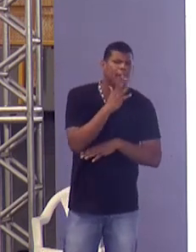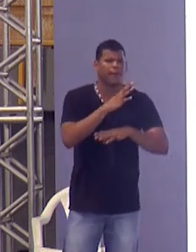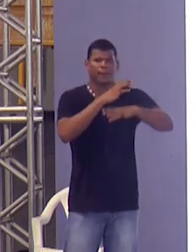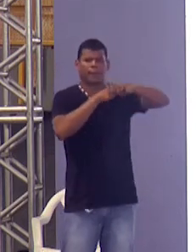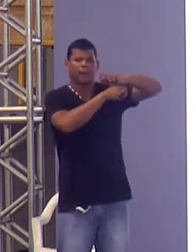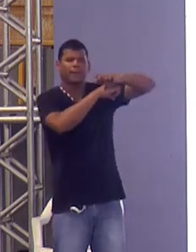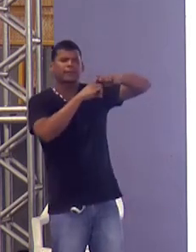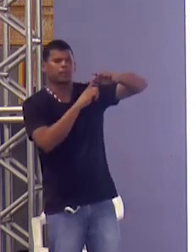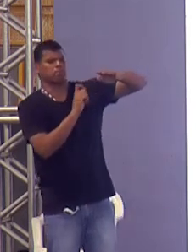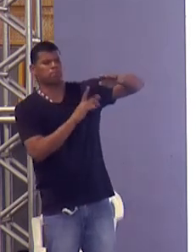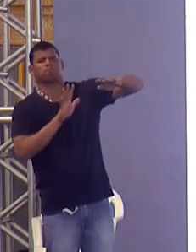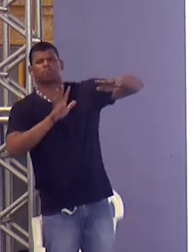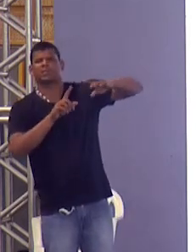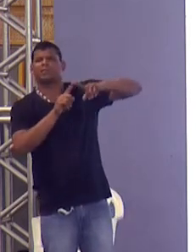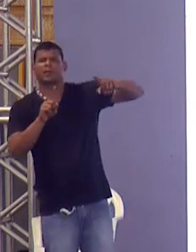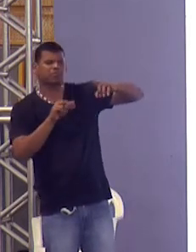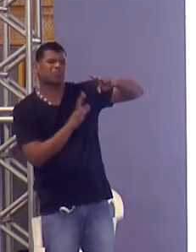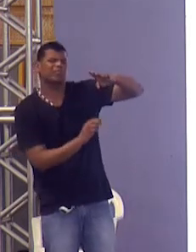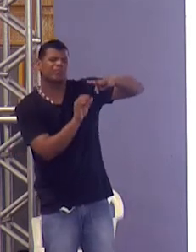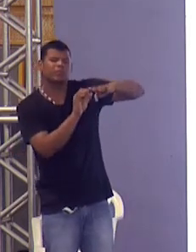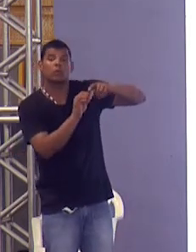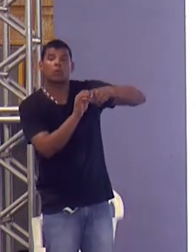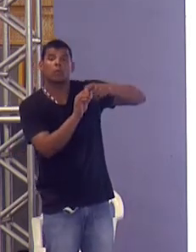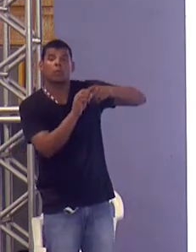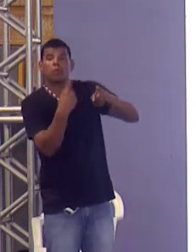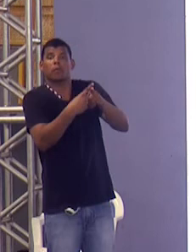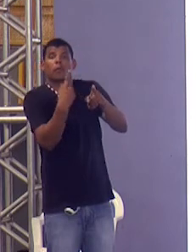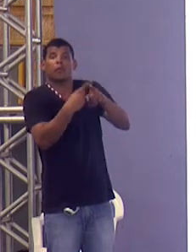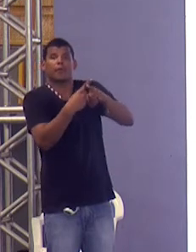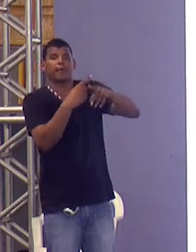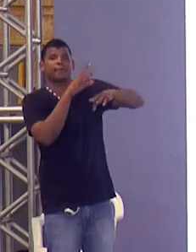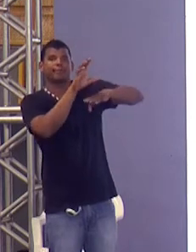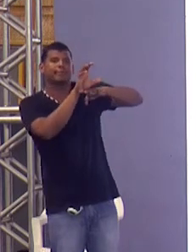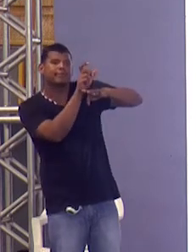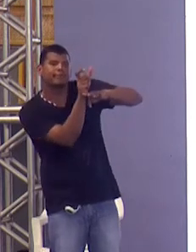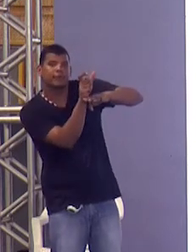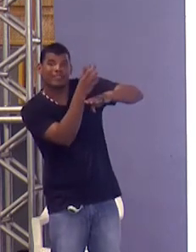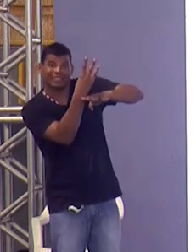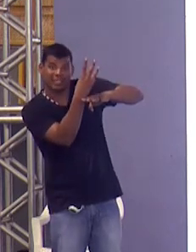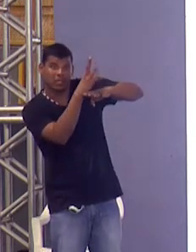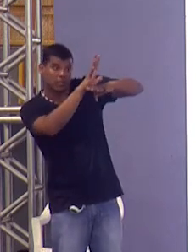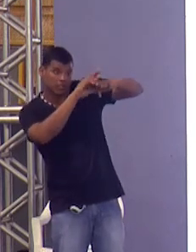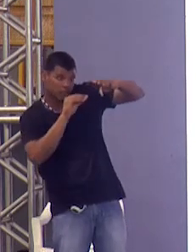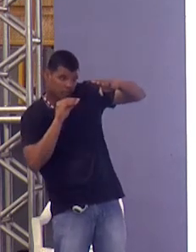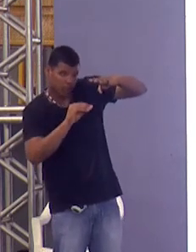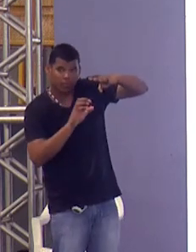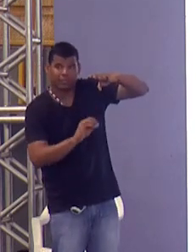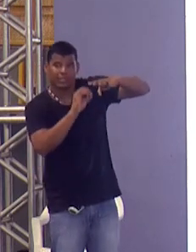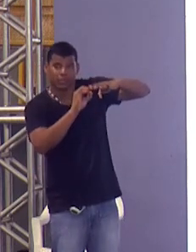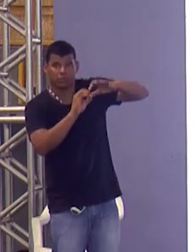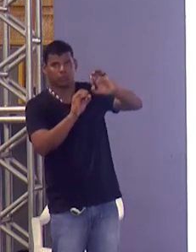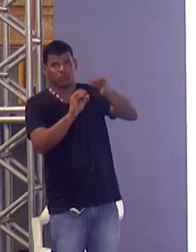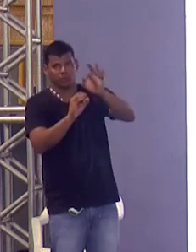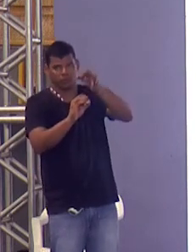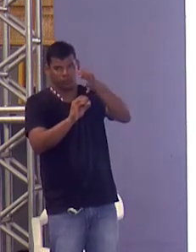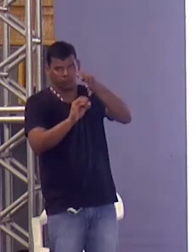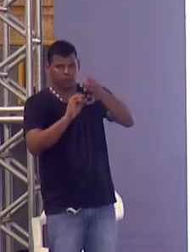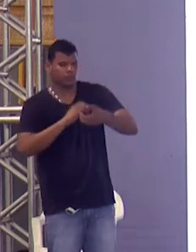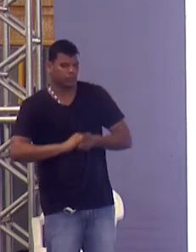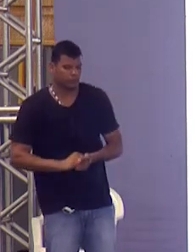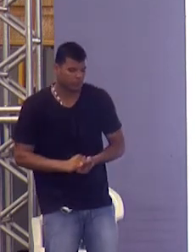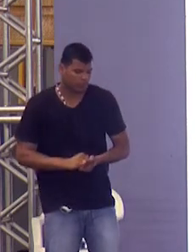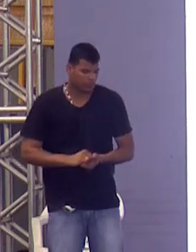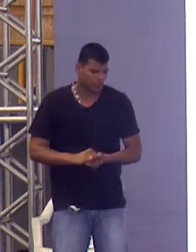aqui? É porque o antiperíodo é o 3 e o 3 só tem